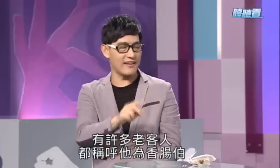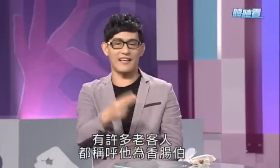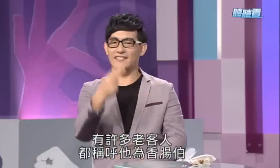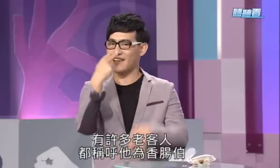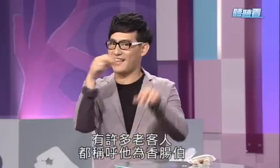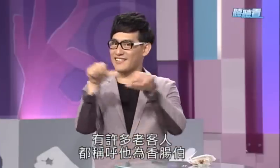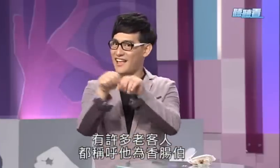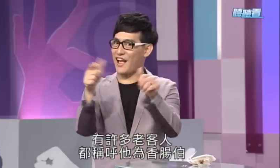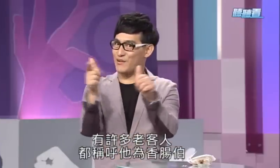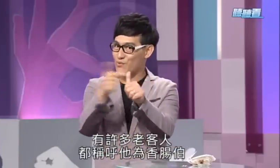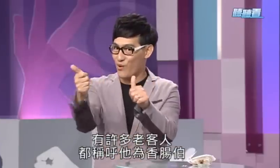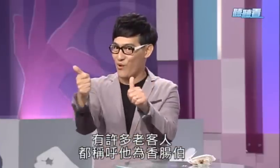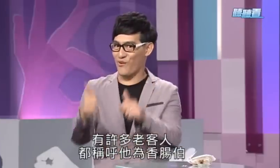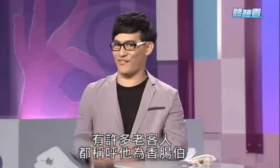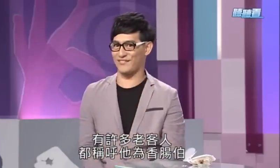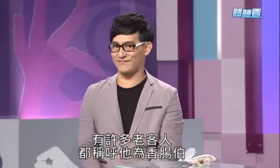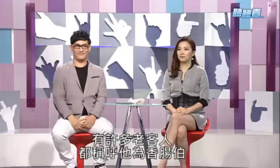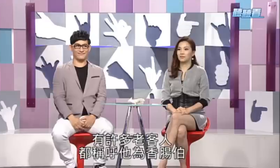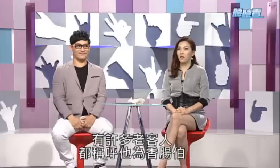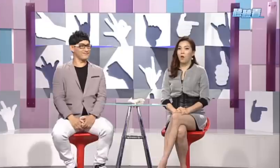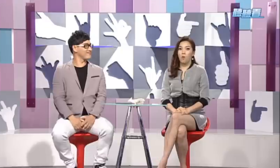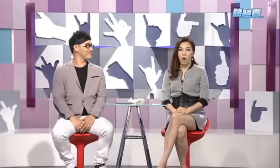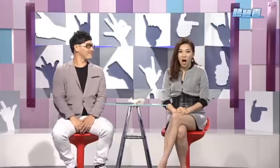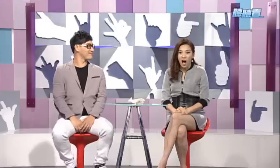为香肠伯。 哇，